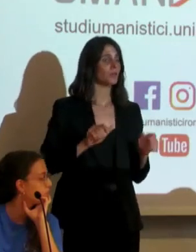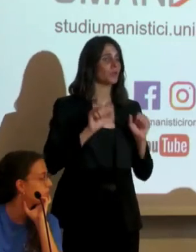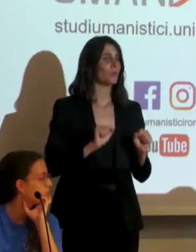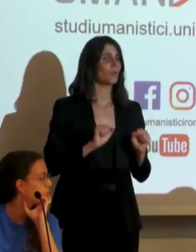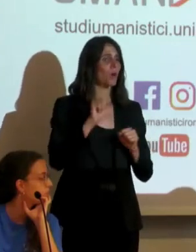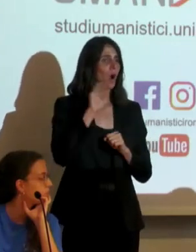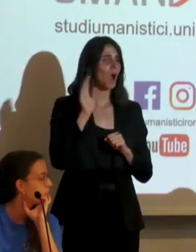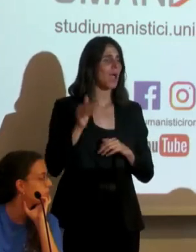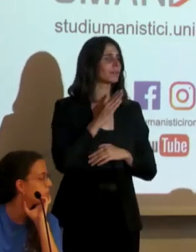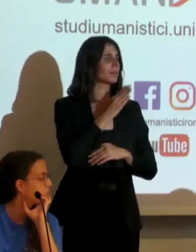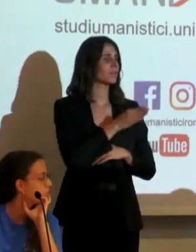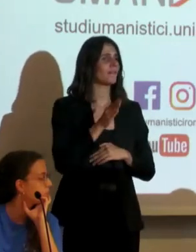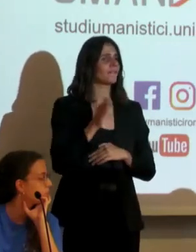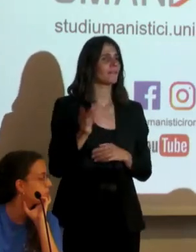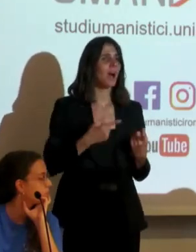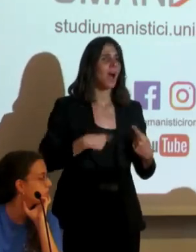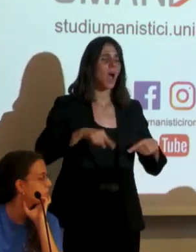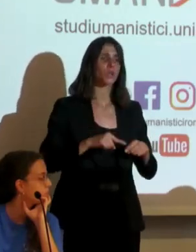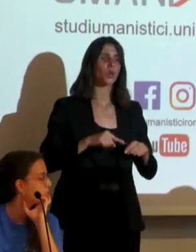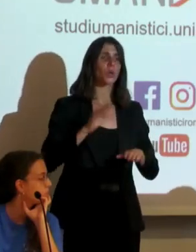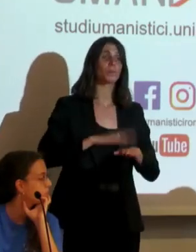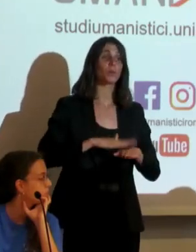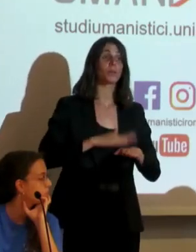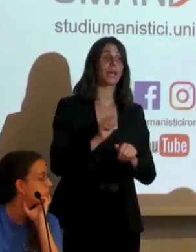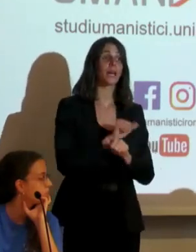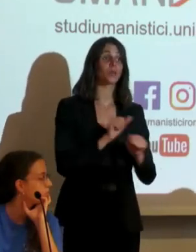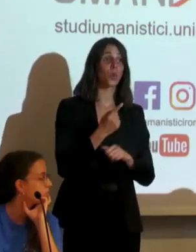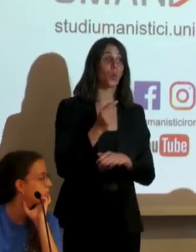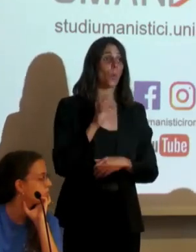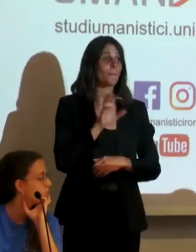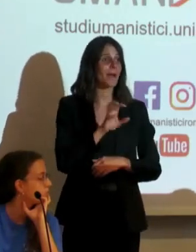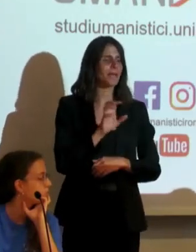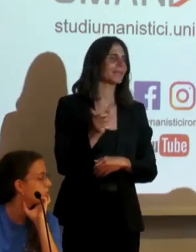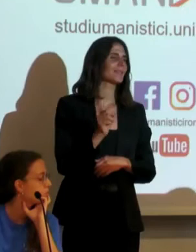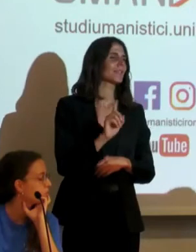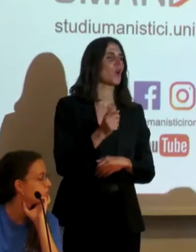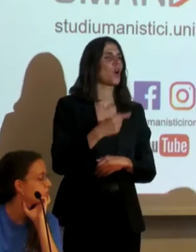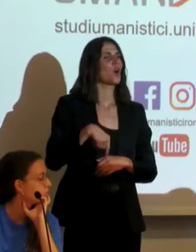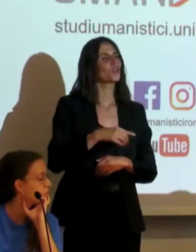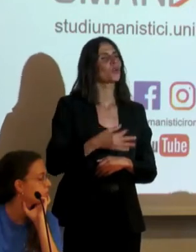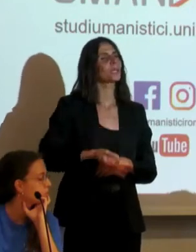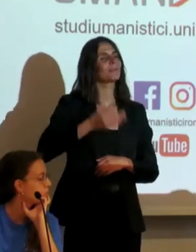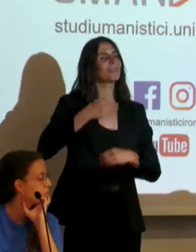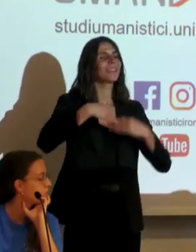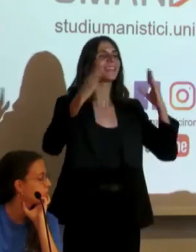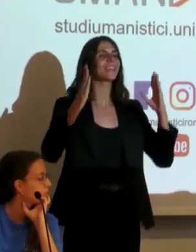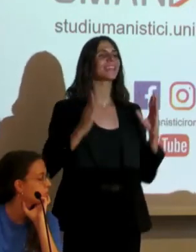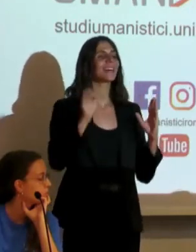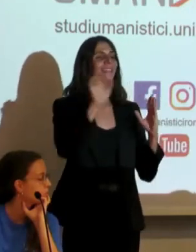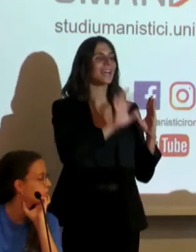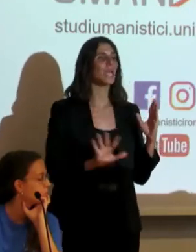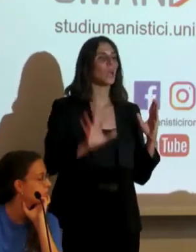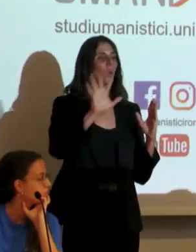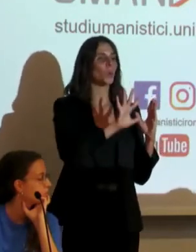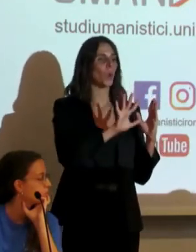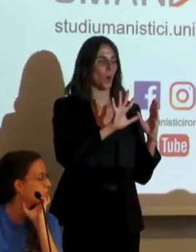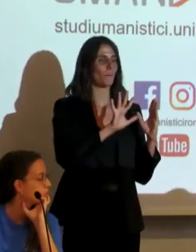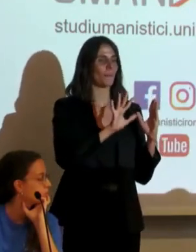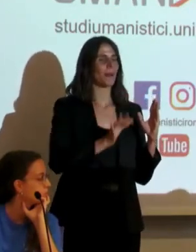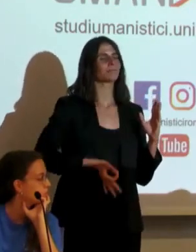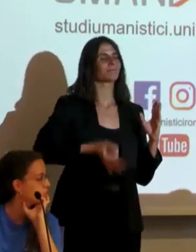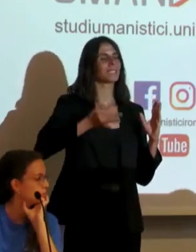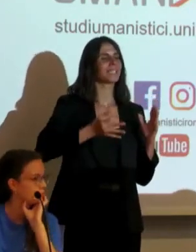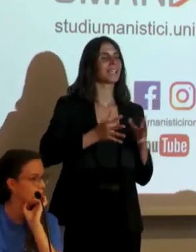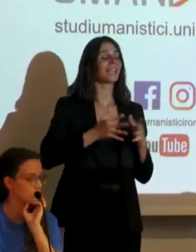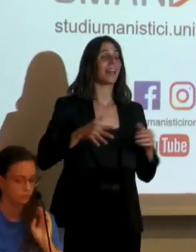non apparteniamo a un solo paese, apparteniamo a una casa più grande che l'Europa, ma apparteniamo a qualcosa di ancora più grande,